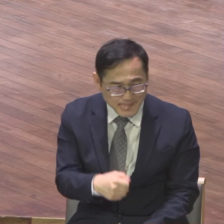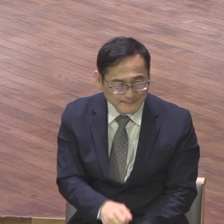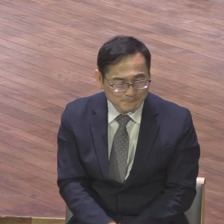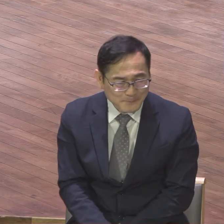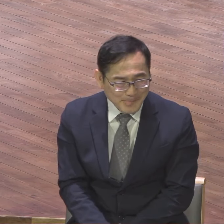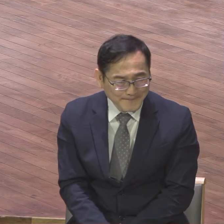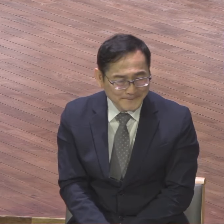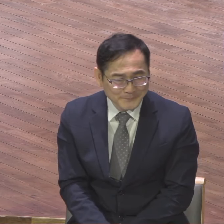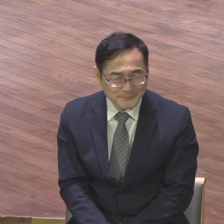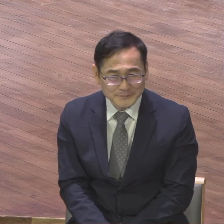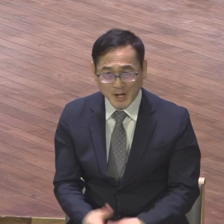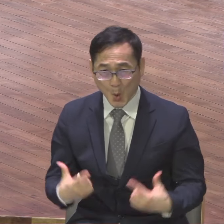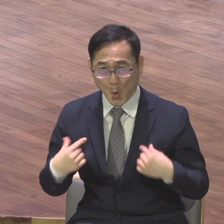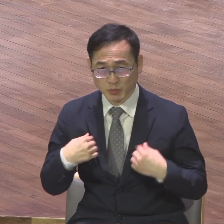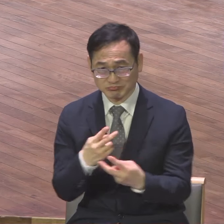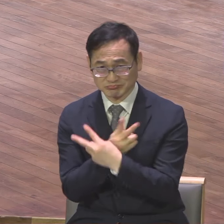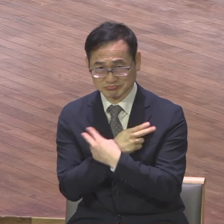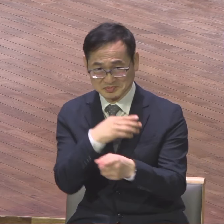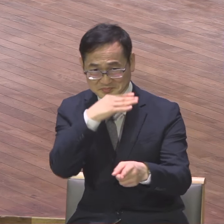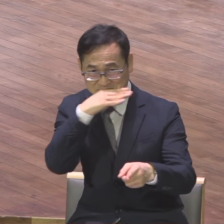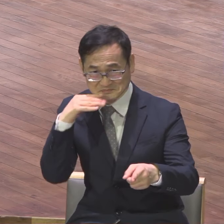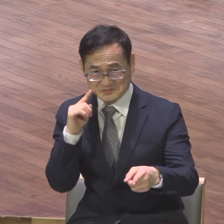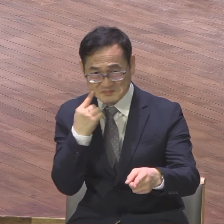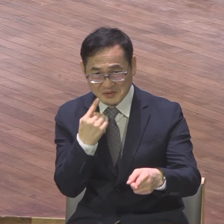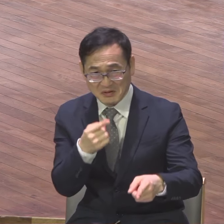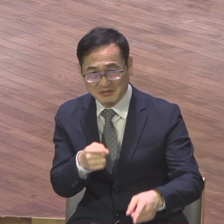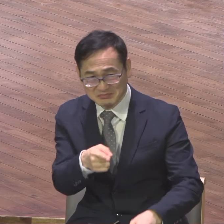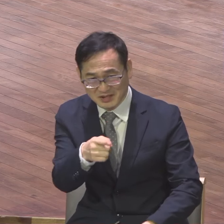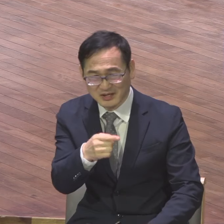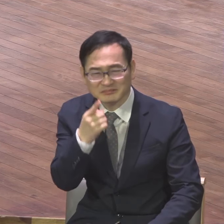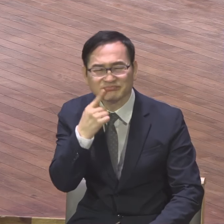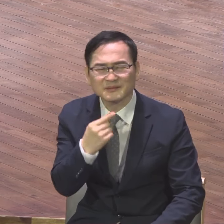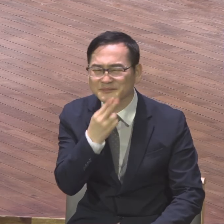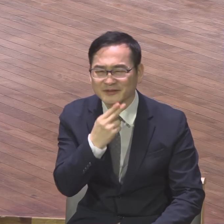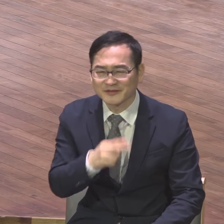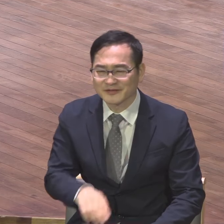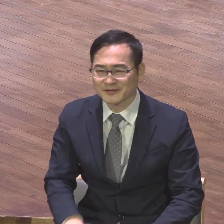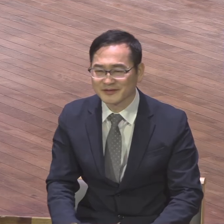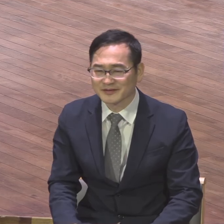옷 잘 입은 사람 부럽지 않습니다. 굶으면서 입으면 되는데 뭐 가정이 뭐